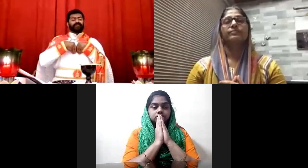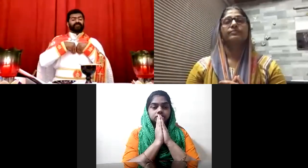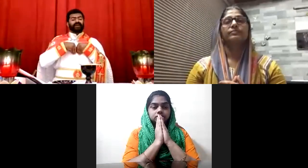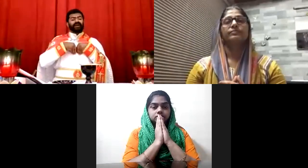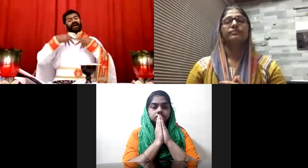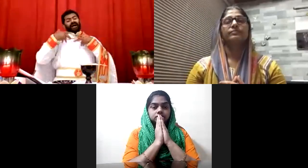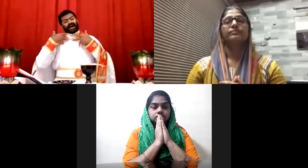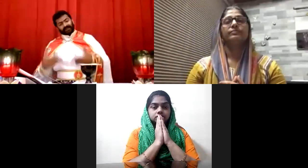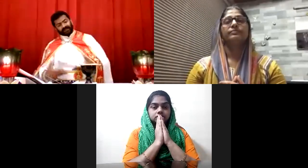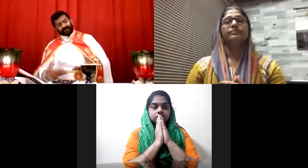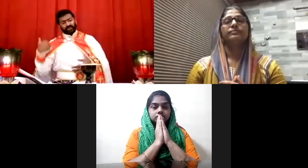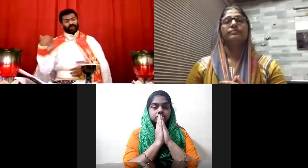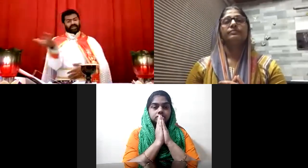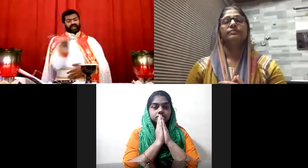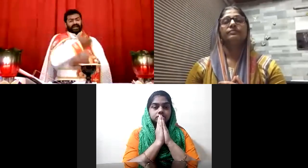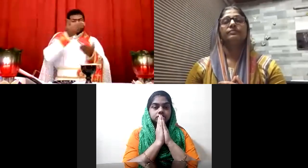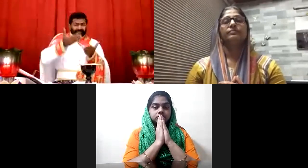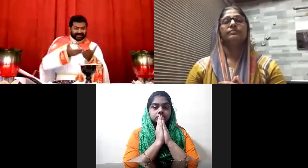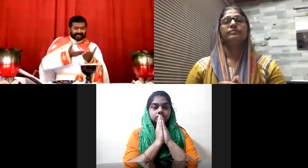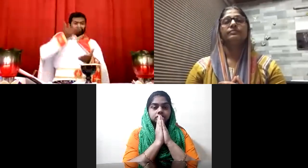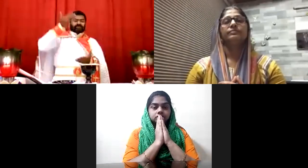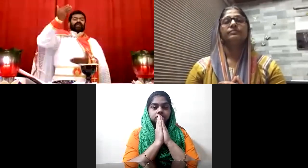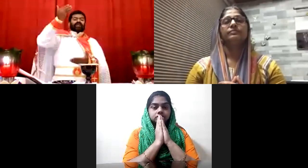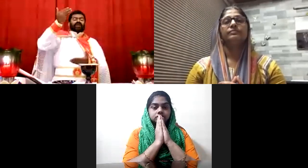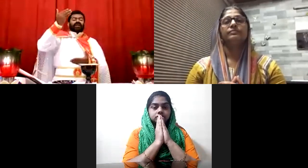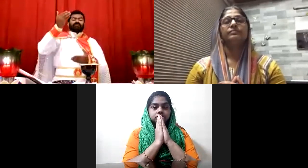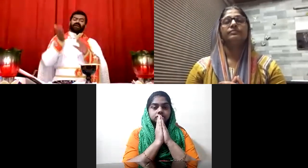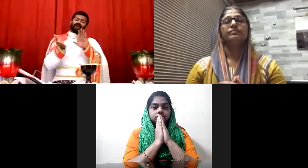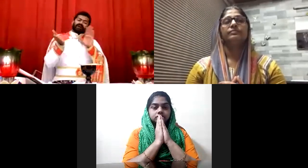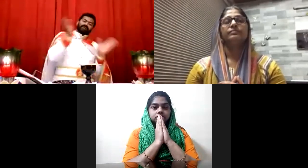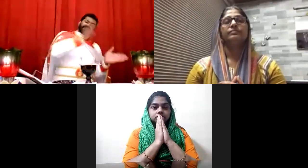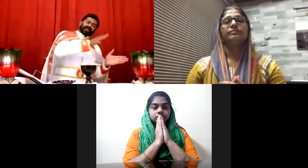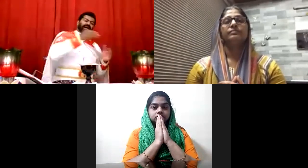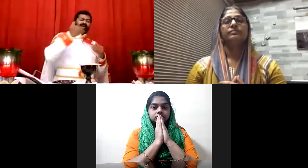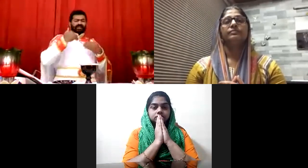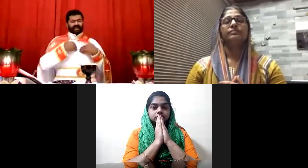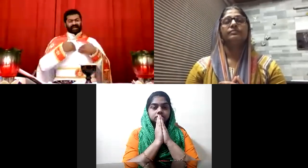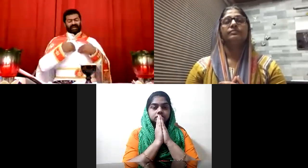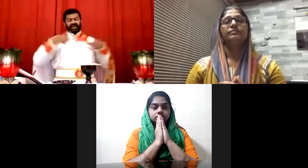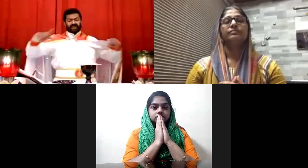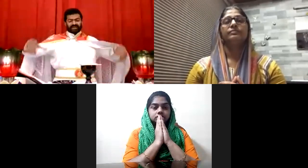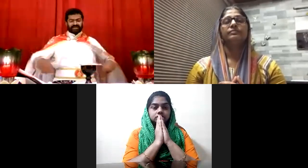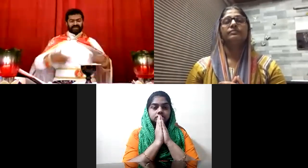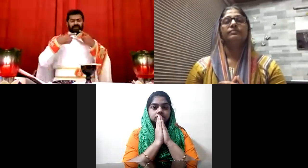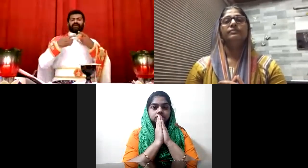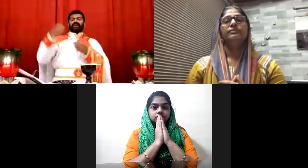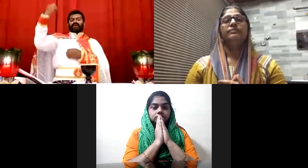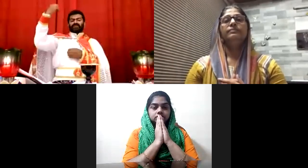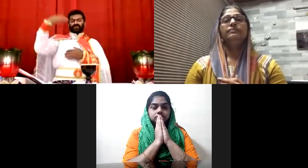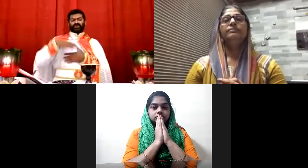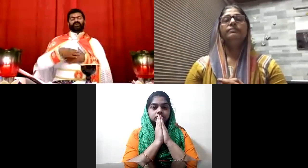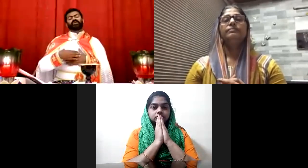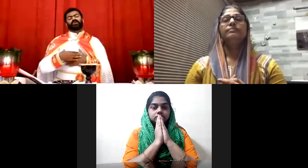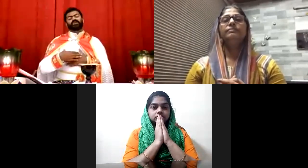സ്വീകരിക്കുകയും അധപതിച്ചുവോ ഞങ്ങളെ സമുദ്ധരിക്കുകയും മൃതരായ ഞങ്ങളെ